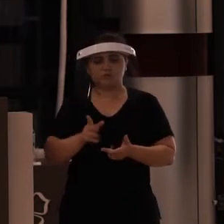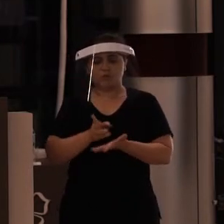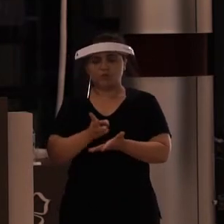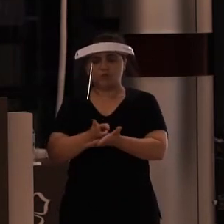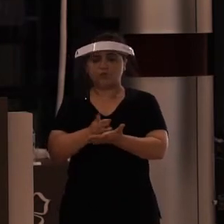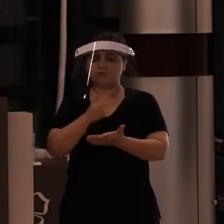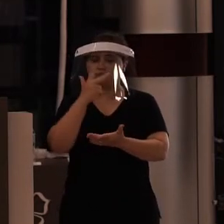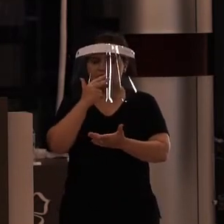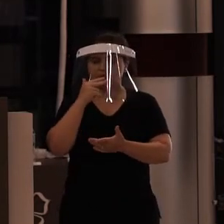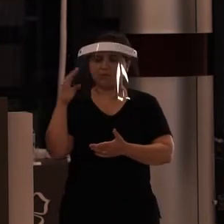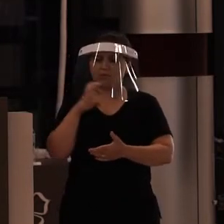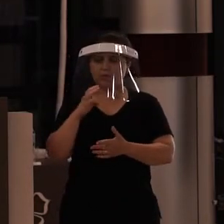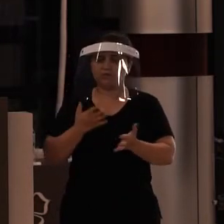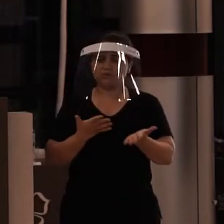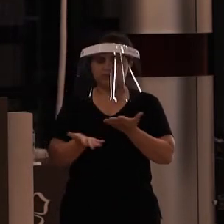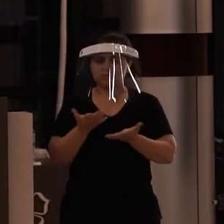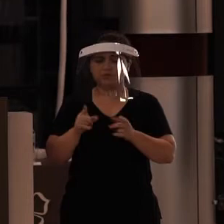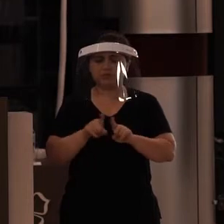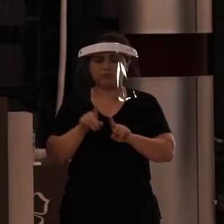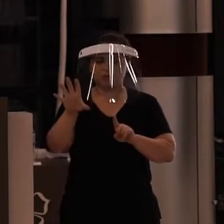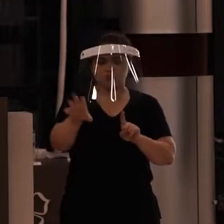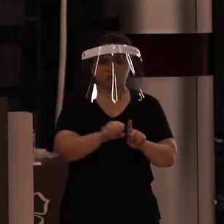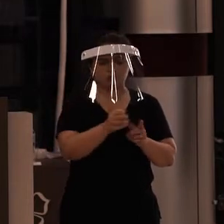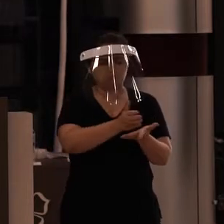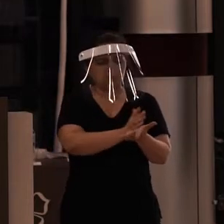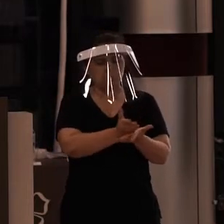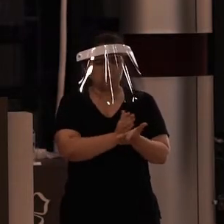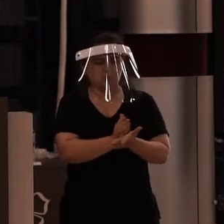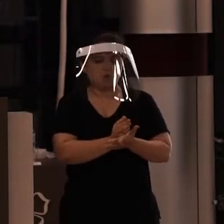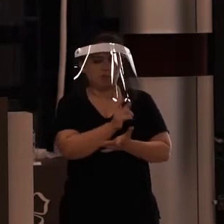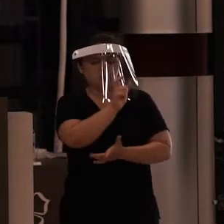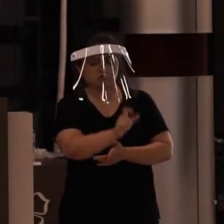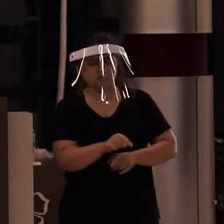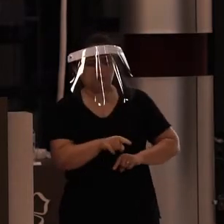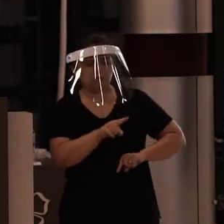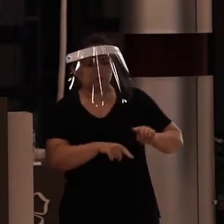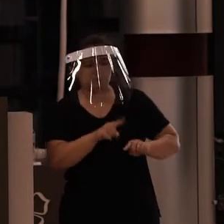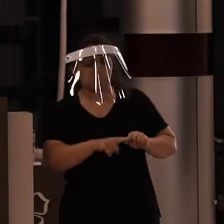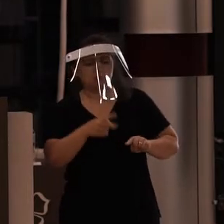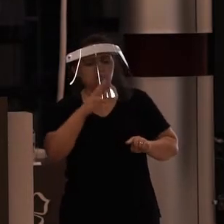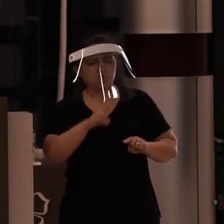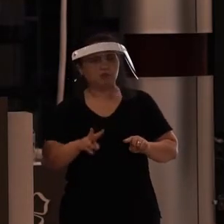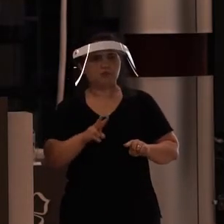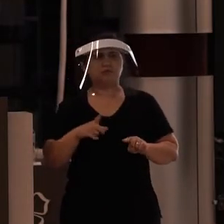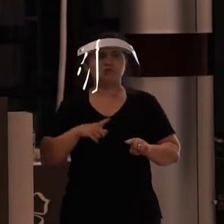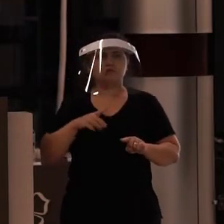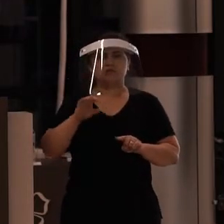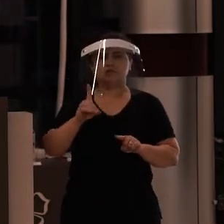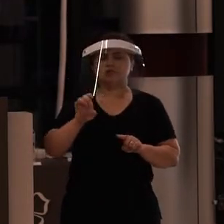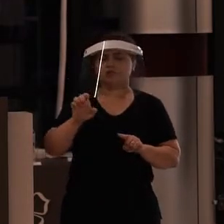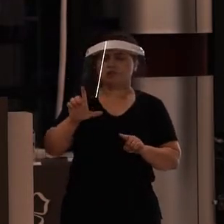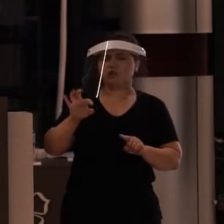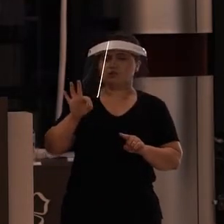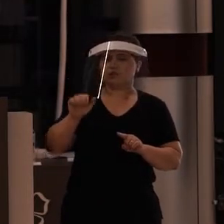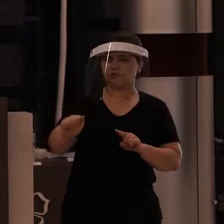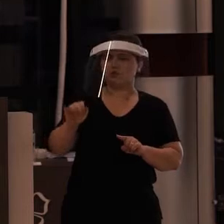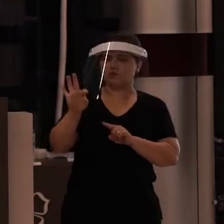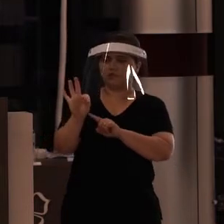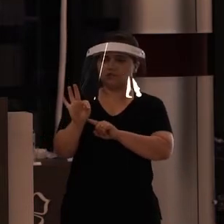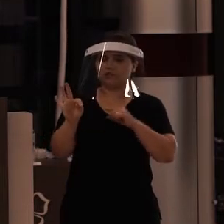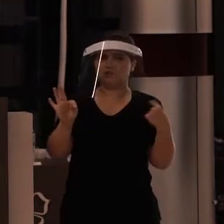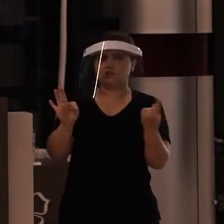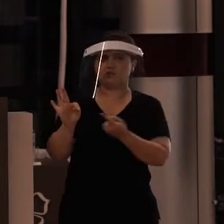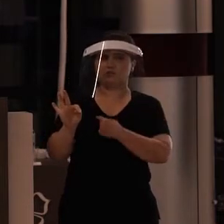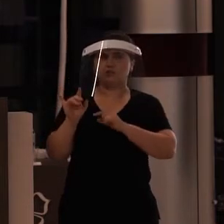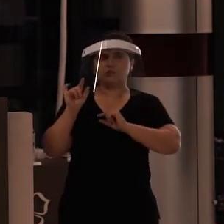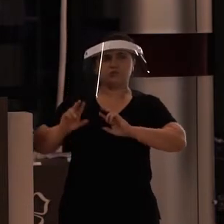aquela temperatura, a gente costuma pegar uma temperatura média do componente, para a gente ter o ΔT. O ΔT aqui, nossa, aqui é um